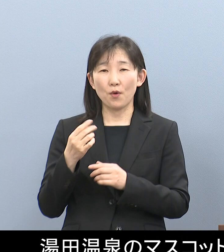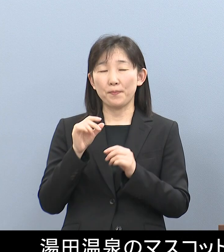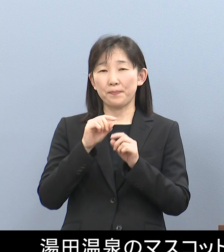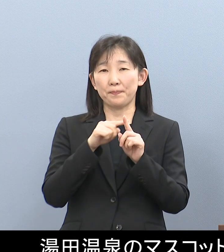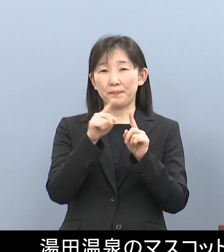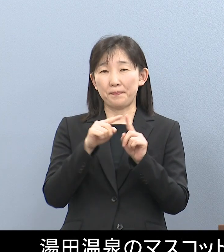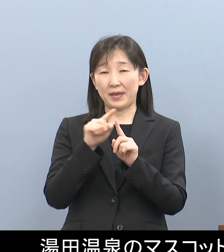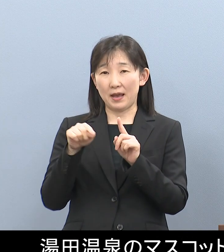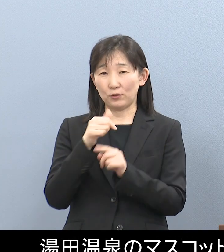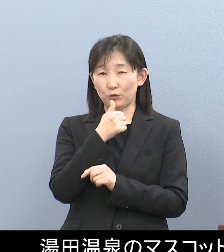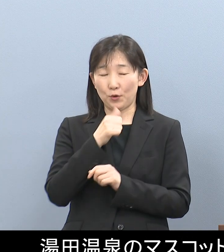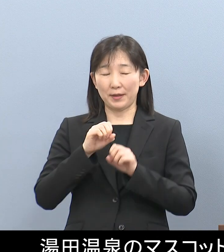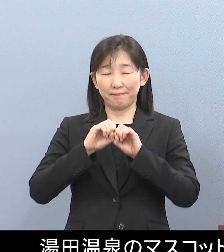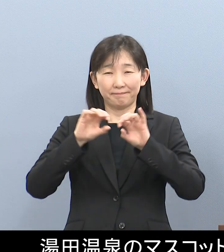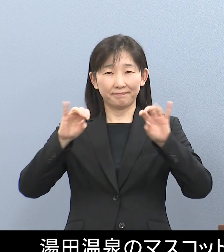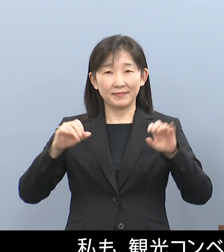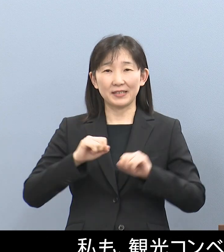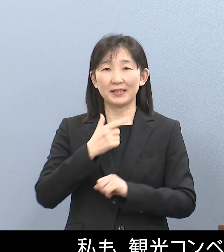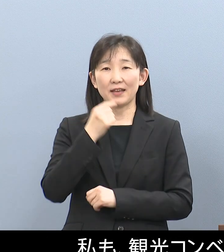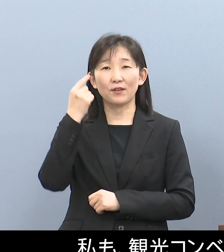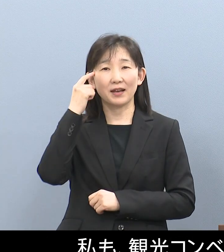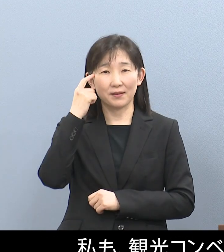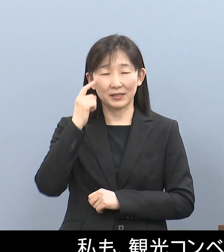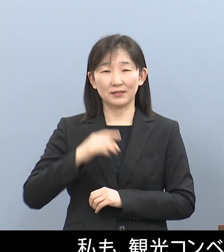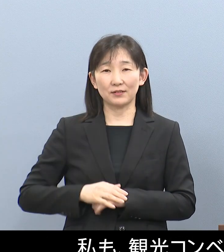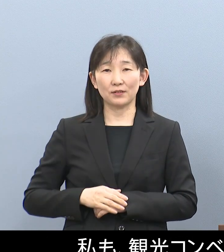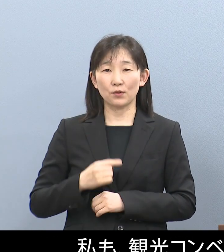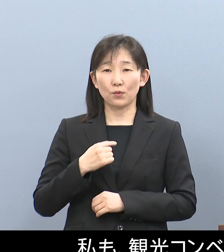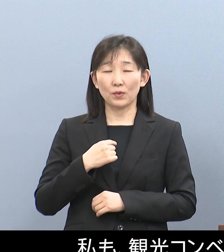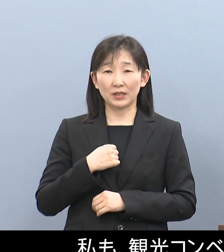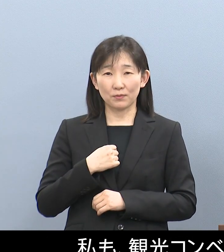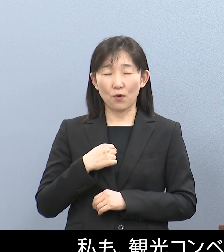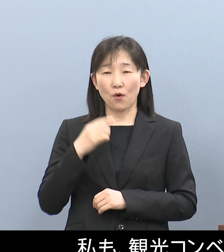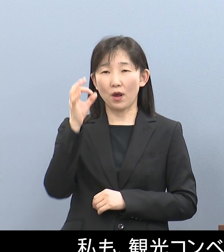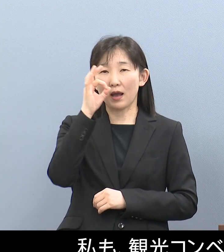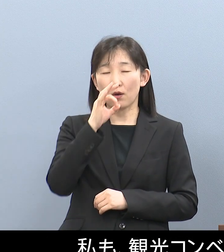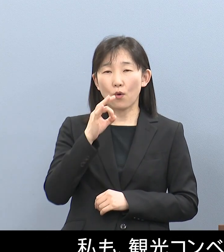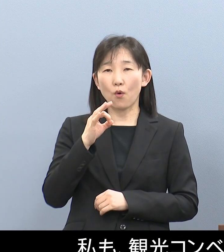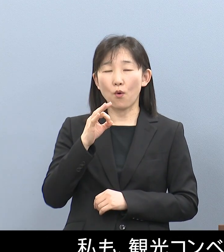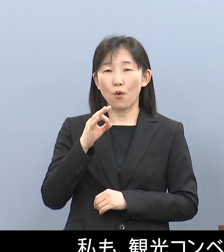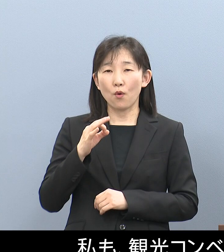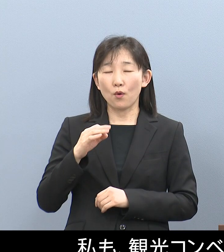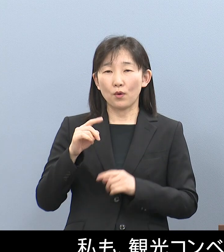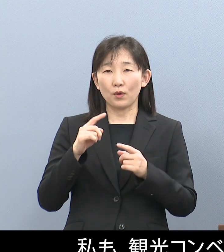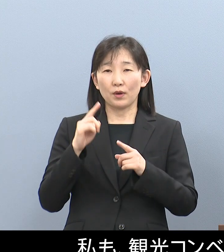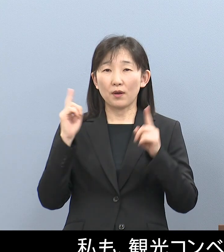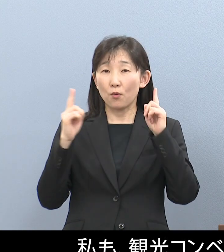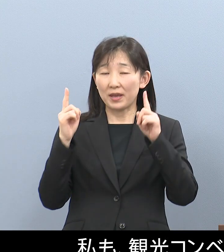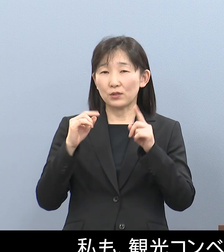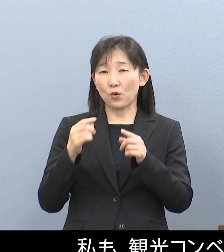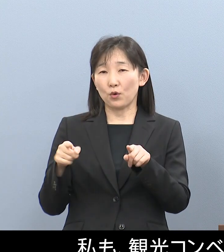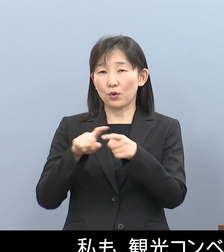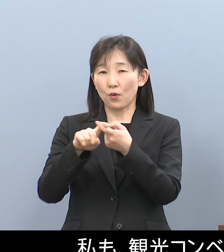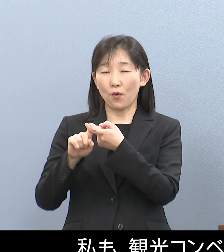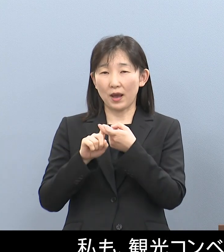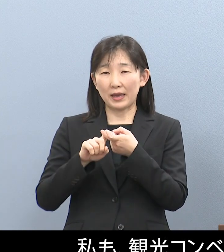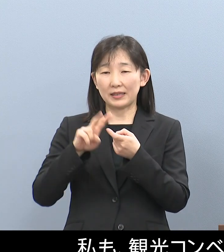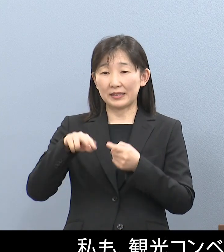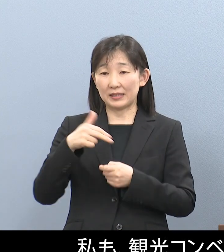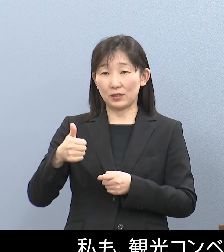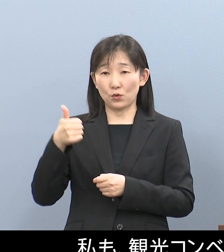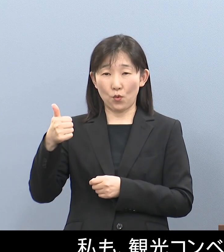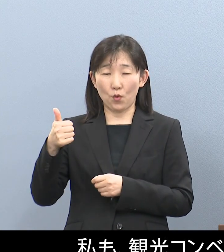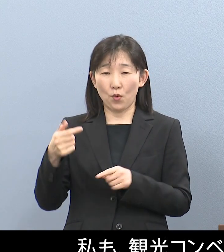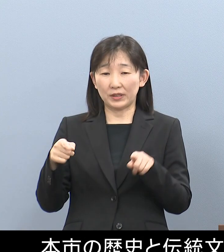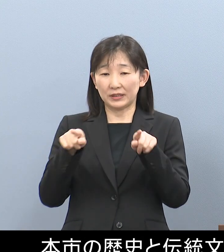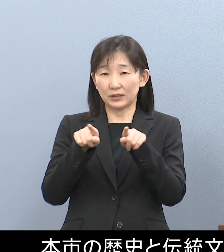ってまいりたいと考えております。私も観光コンベンション協会理事長とともにフロートに乗車いたしま